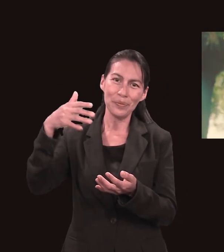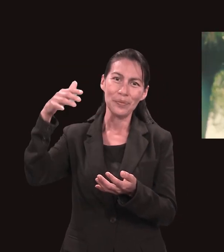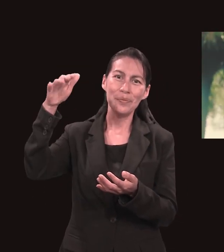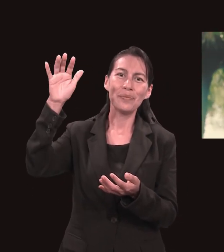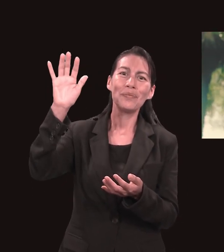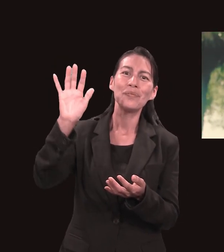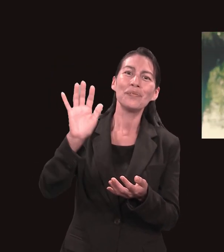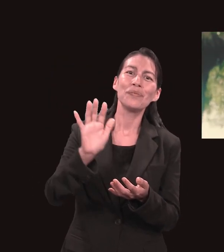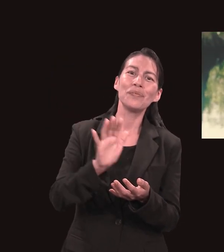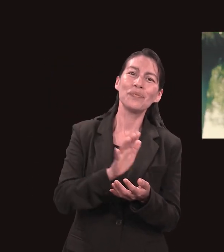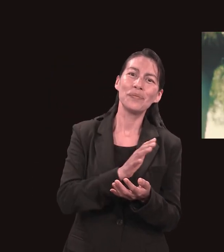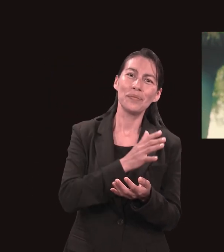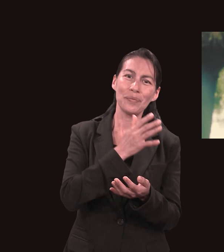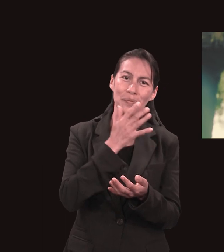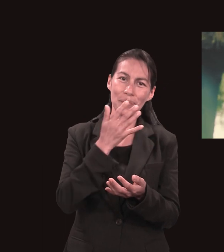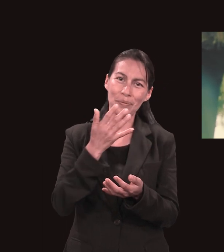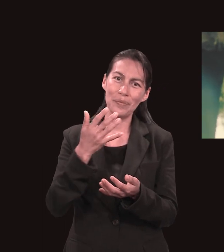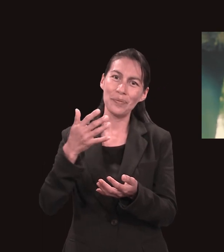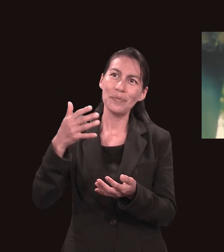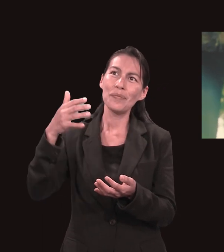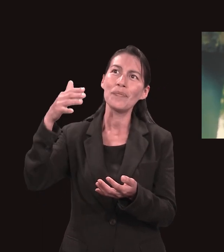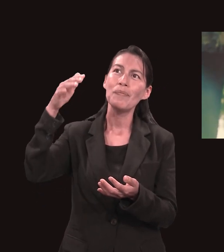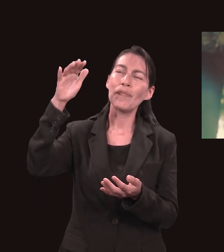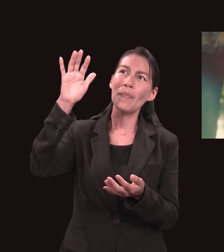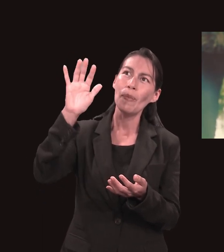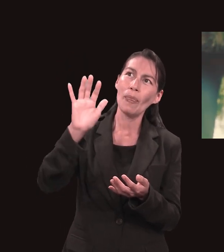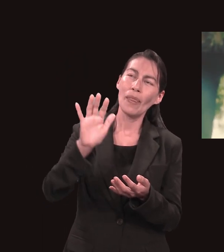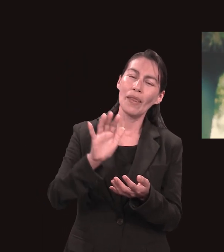de Dios